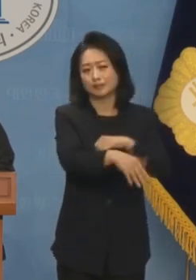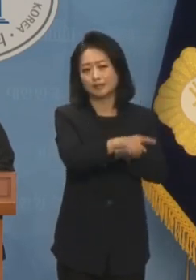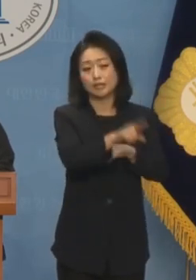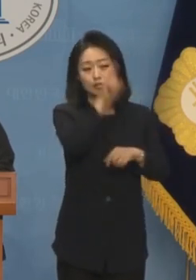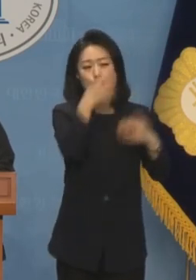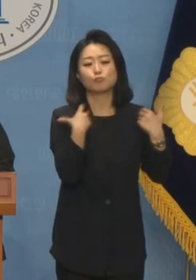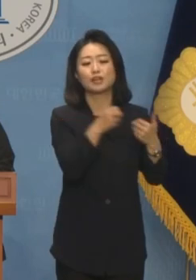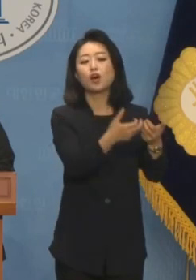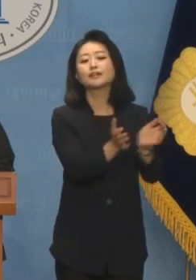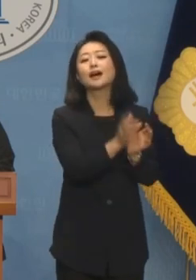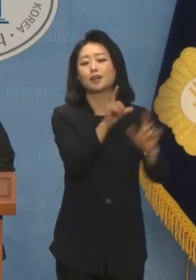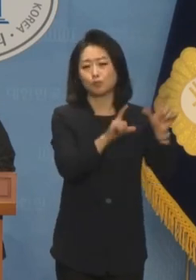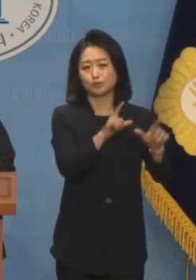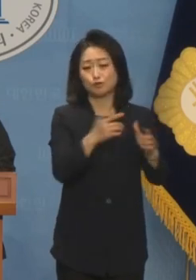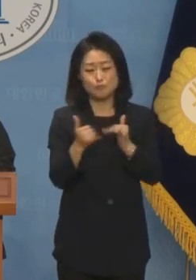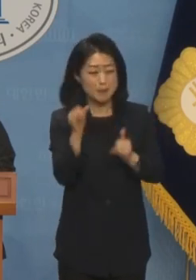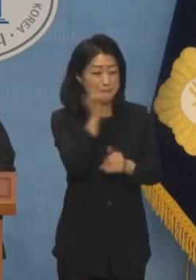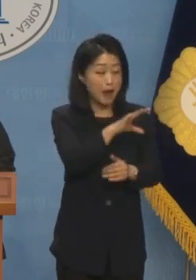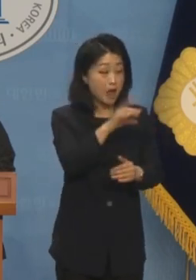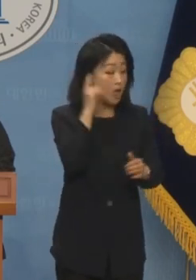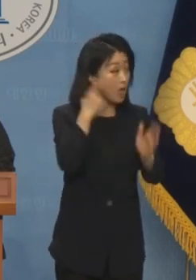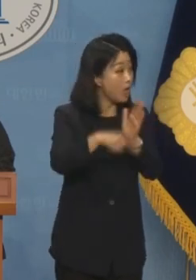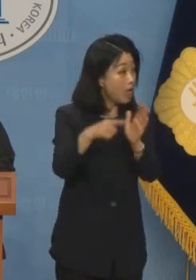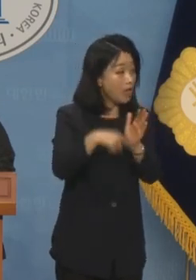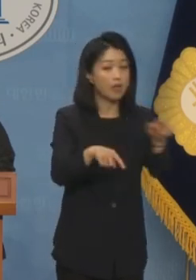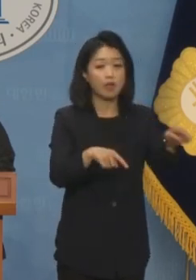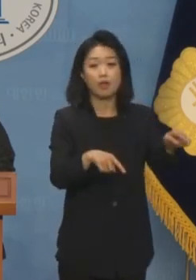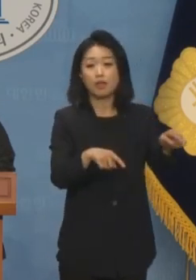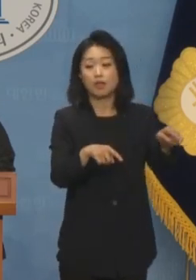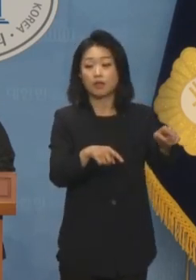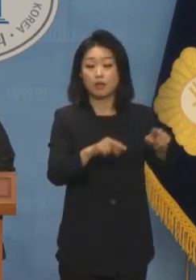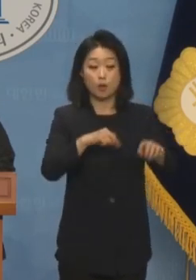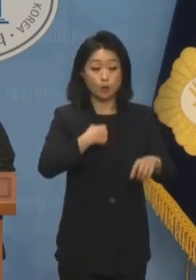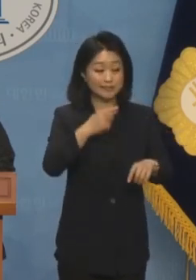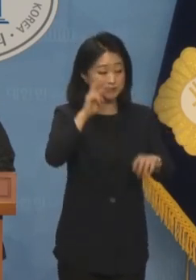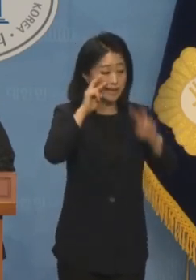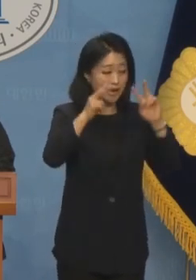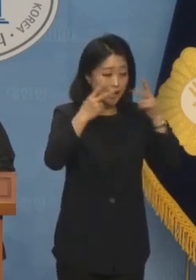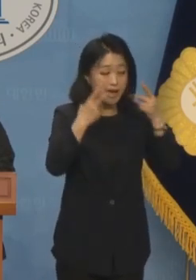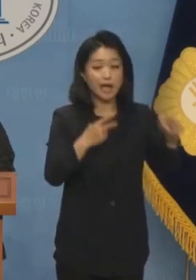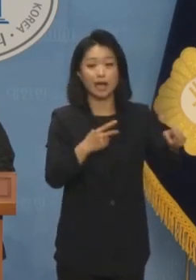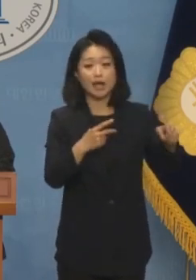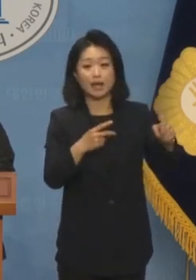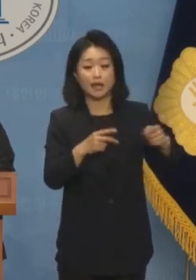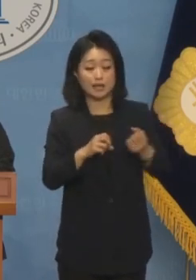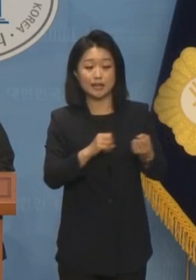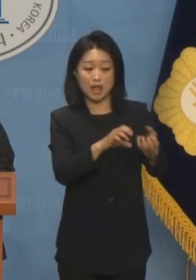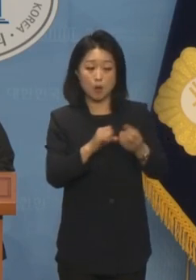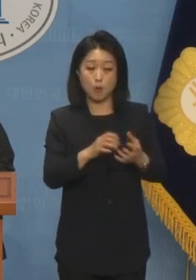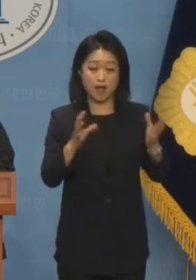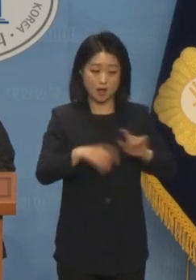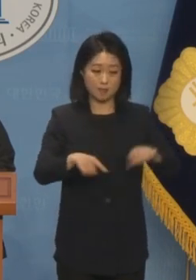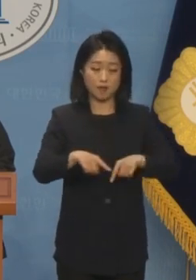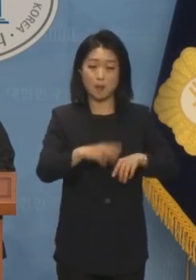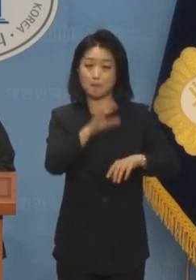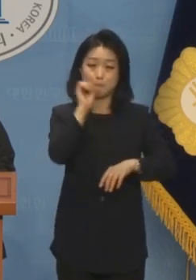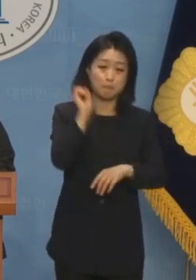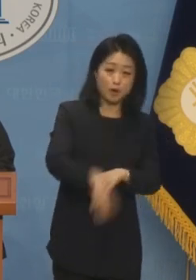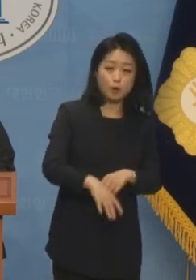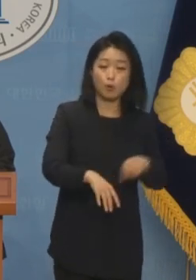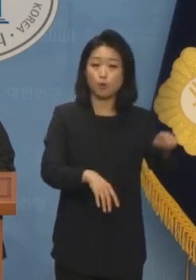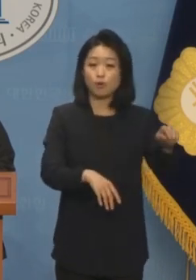정부 여당입니다. 혼자만의 착각 속에서 그 모든 대화와 협력을 내팽개치고